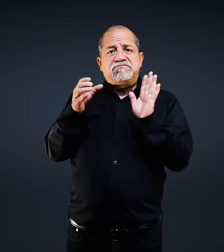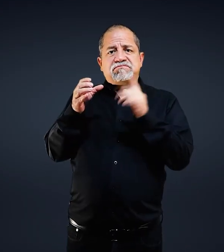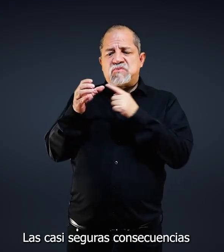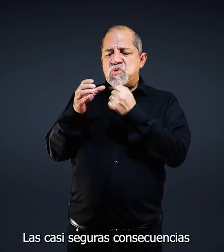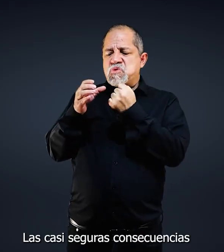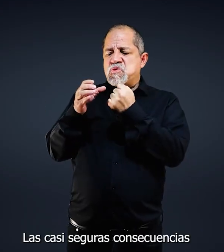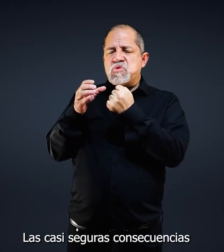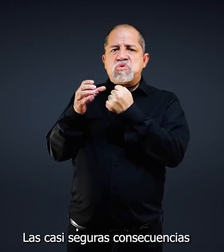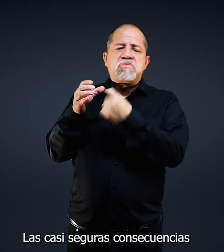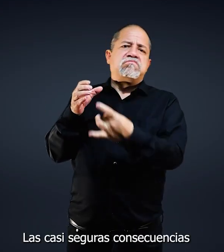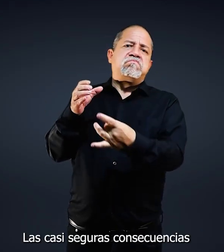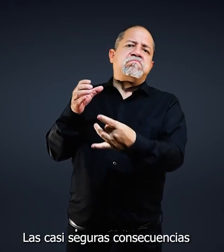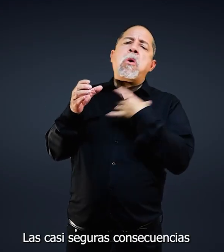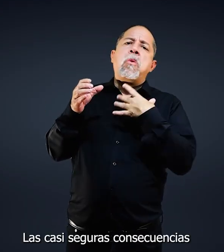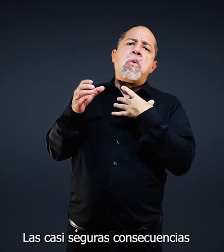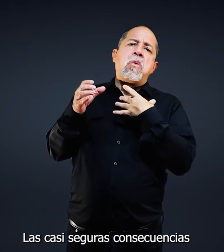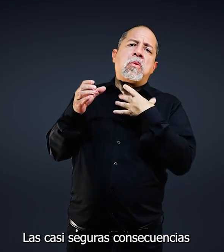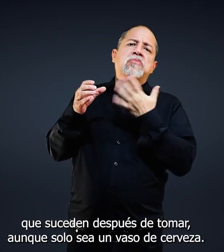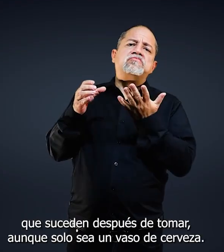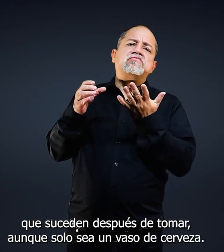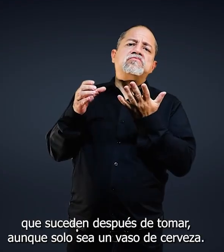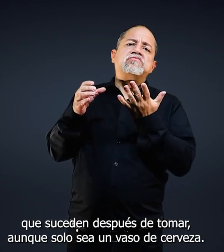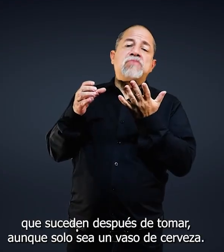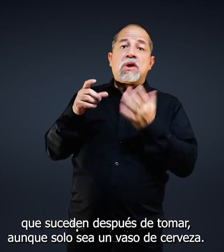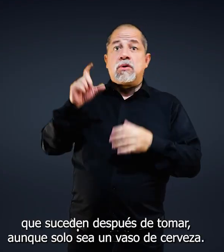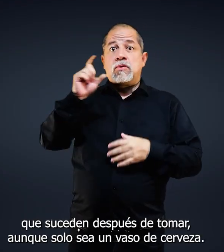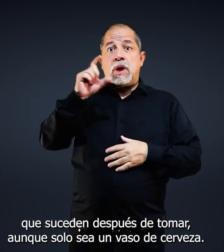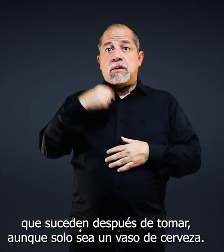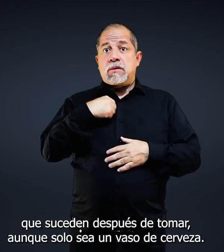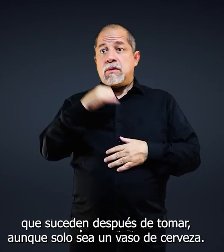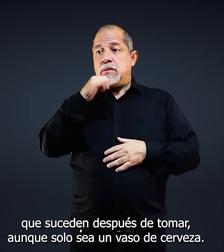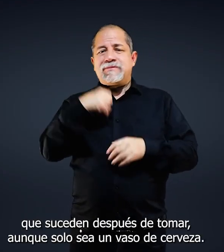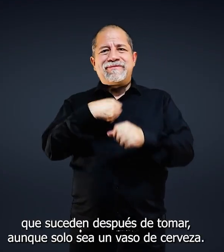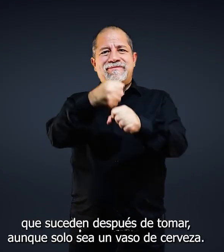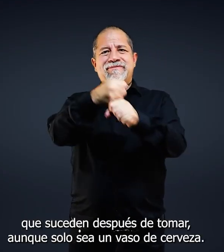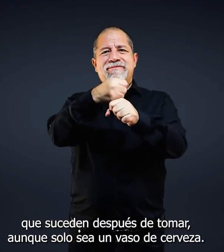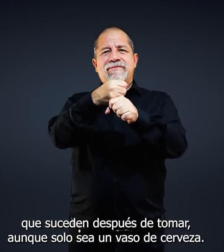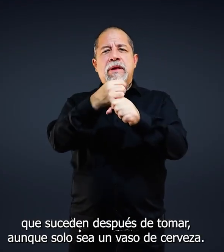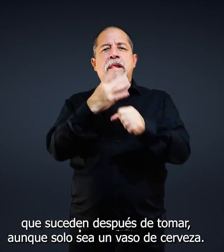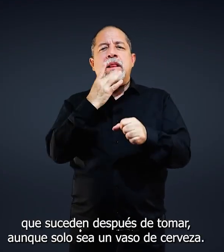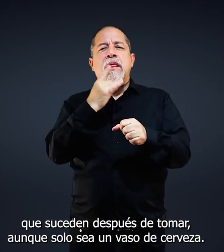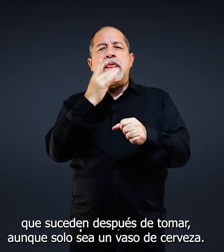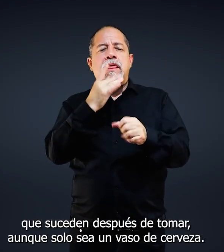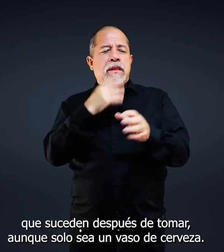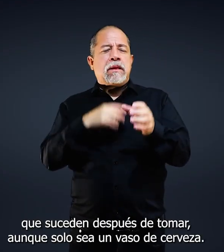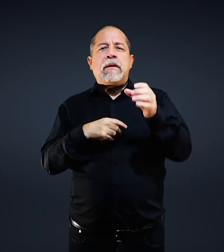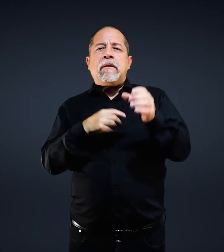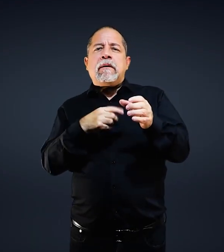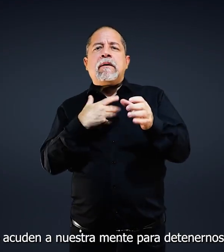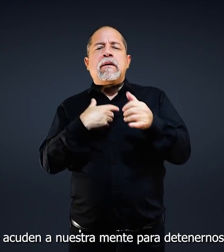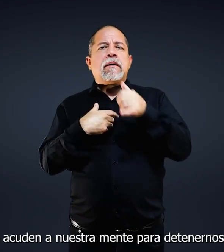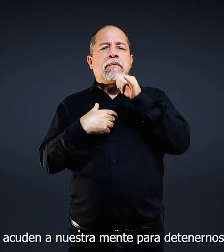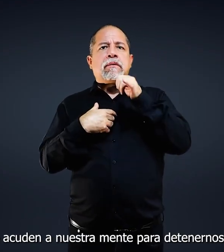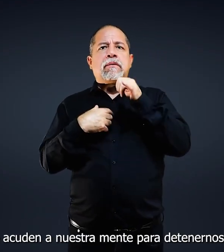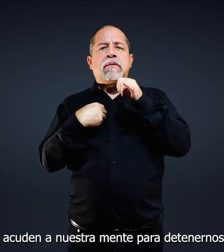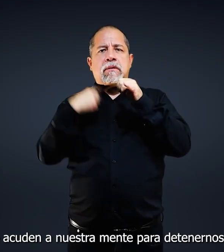Las casi seguras consecuencias que suceden después de tomar, aunque solo sea un vaso de cerveza, no acuden a nuestra mente